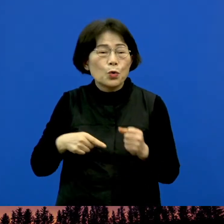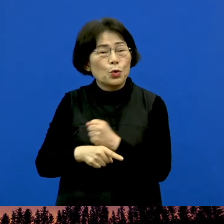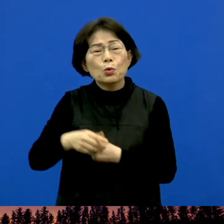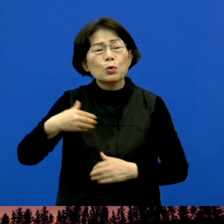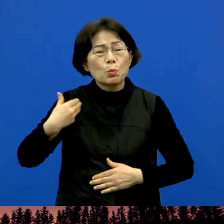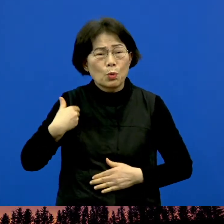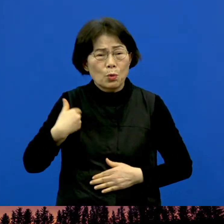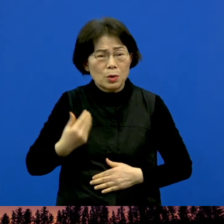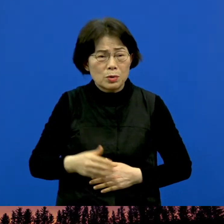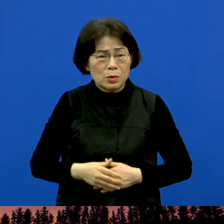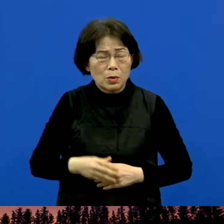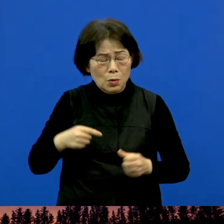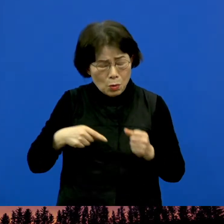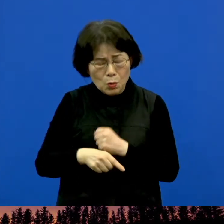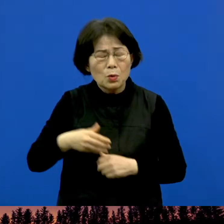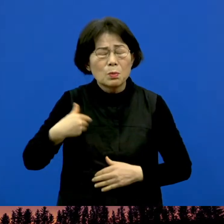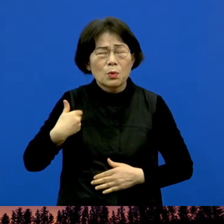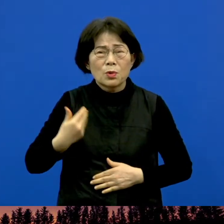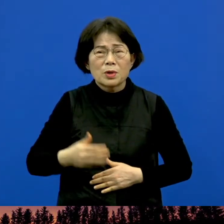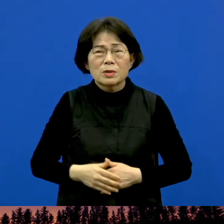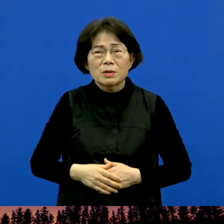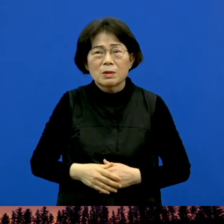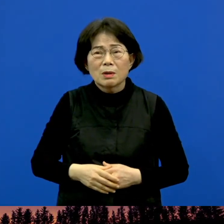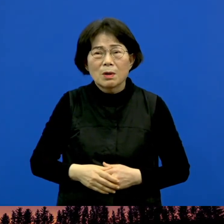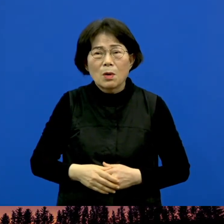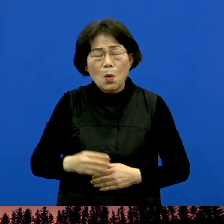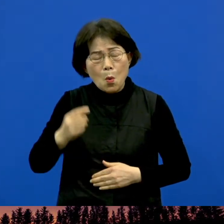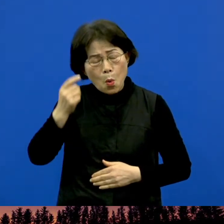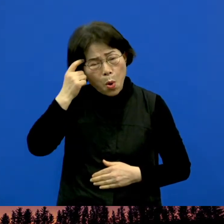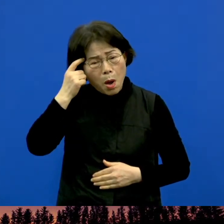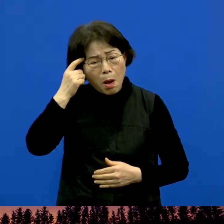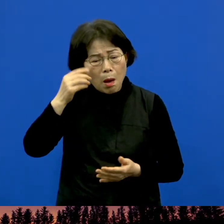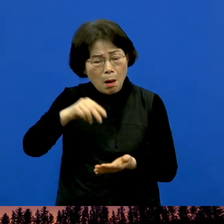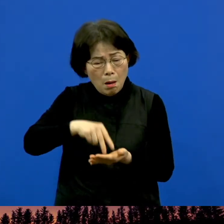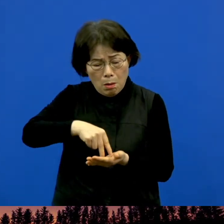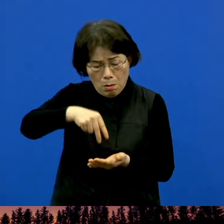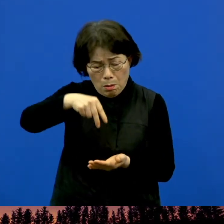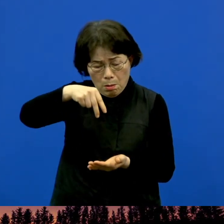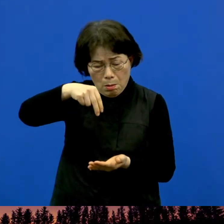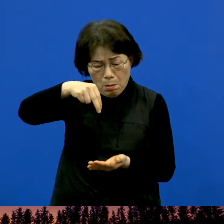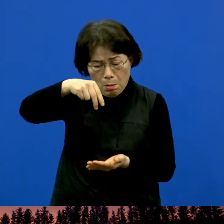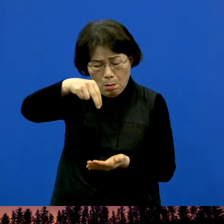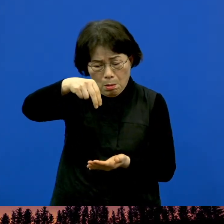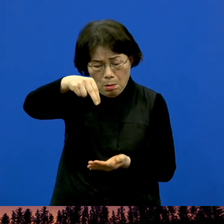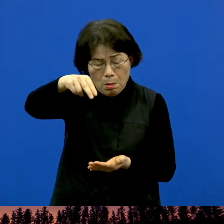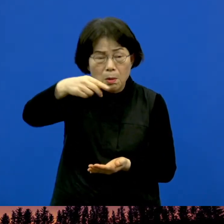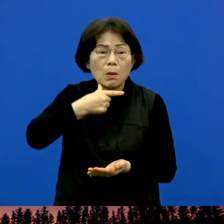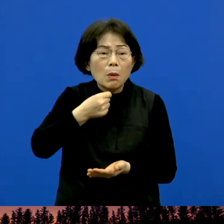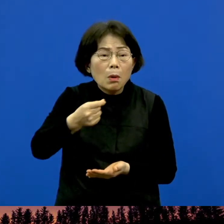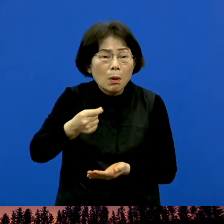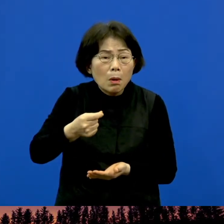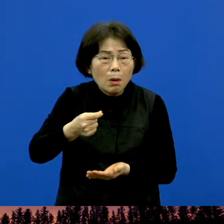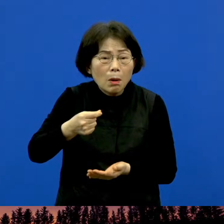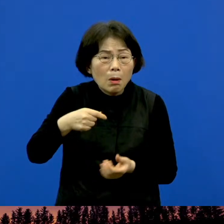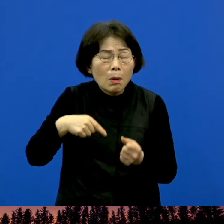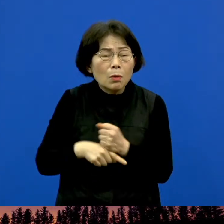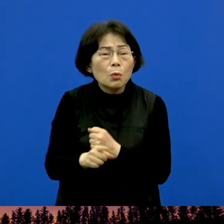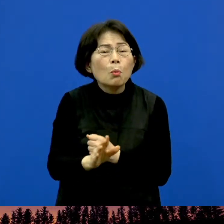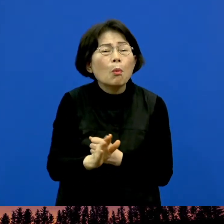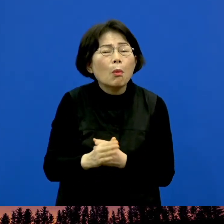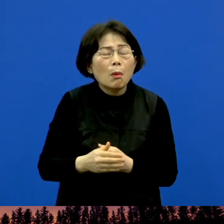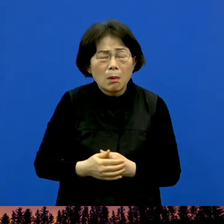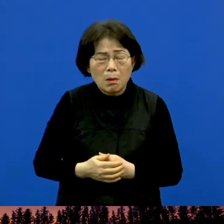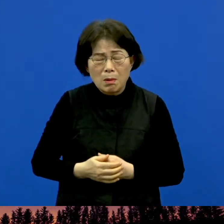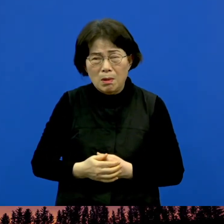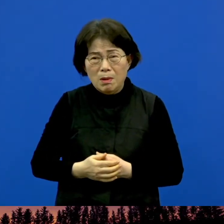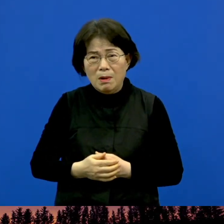뭐 하려고 아무리 생각해도 이해가 안 나. 왜 하는가? 그래가지고 무슨 의미가 있냐고.